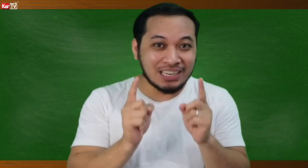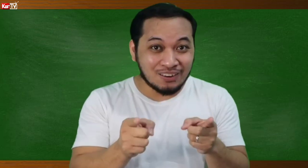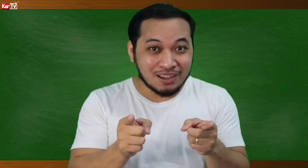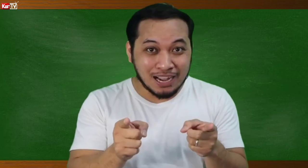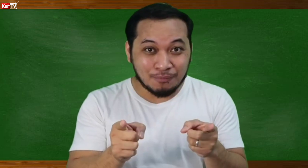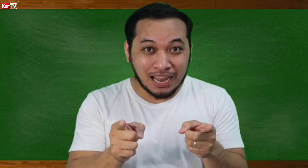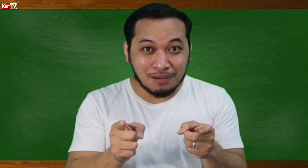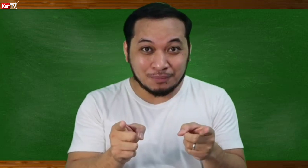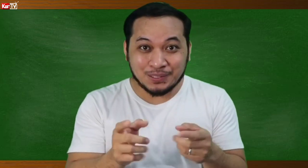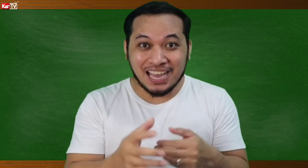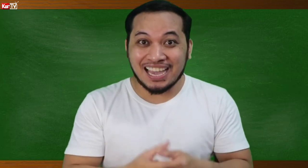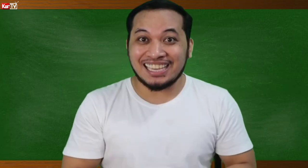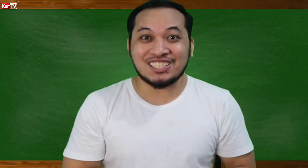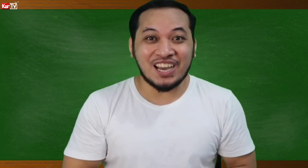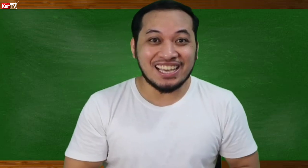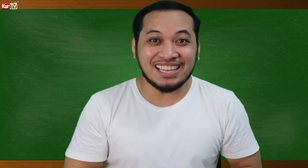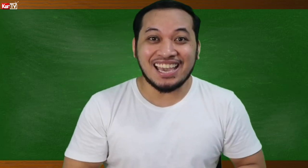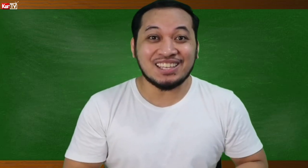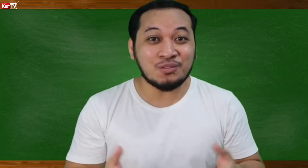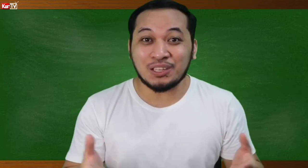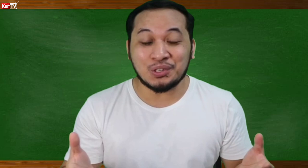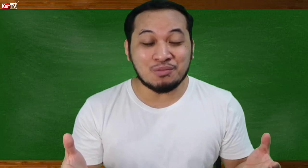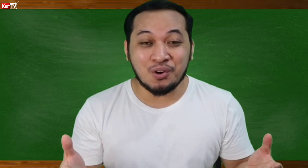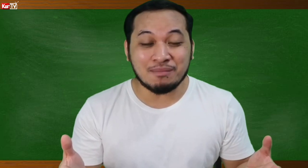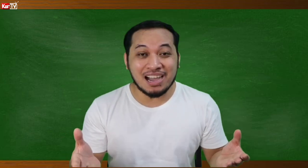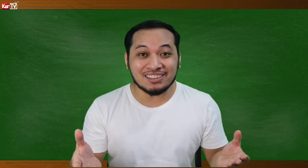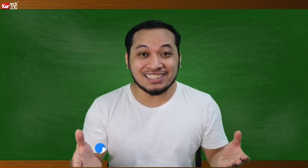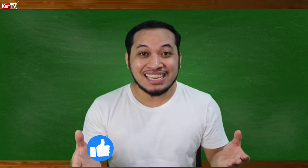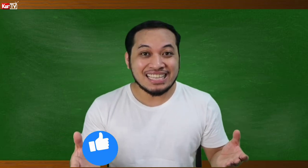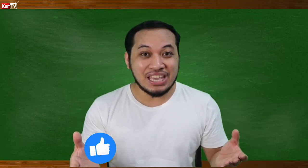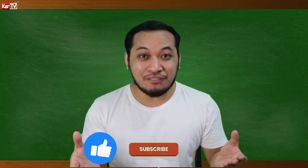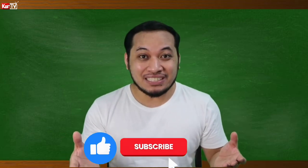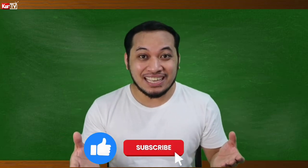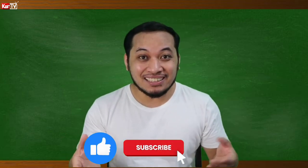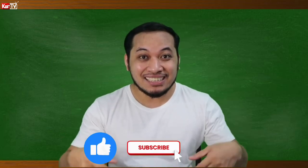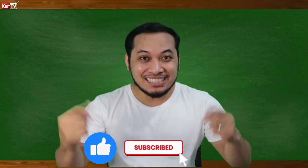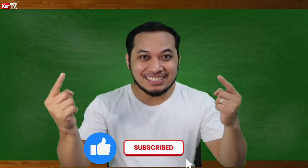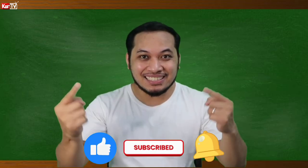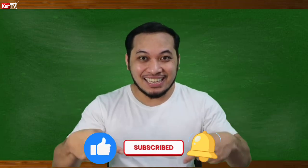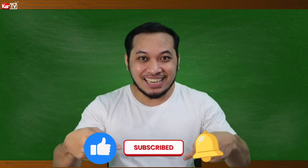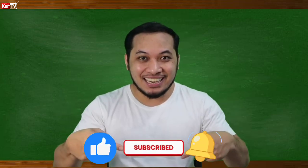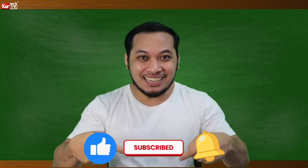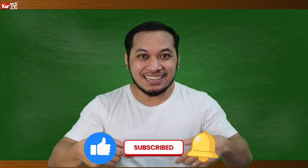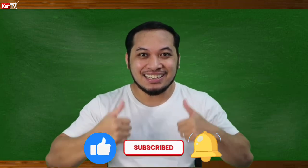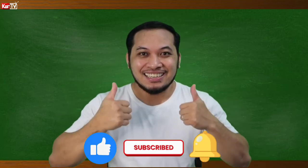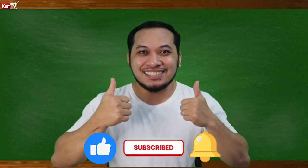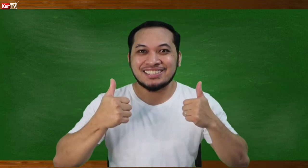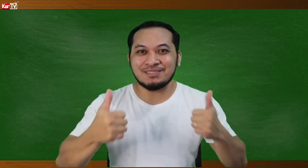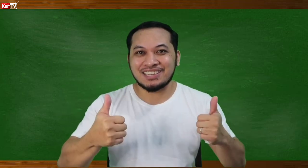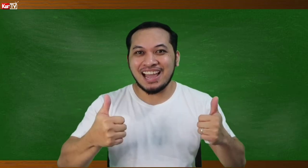ikaw ay bago pa lamang po sa aking channel and you want to know more about the FSL, just click here to subscribe!